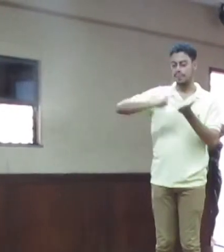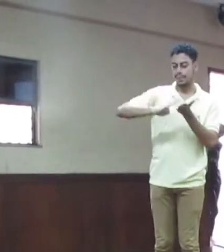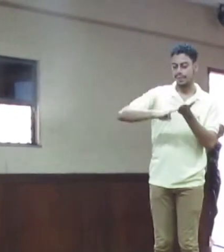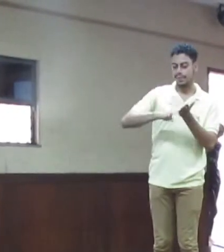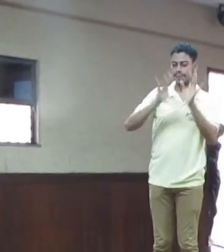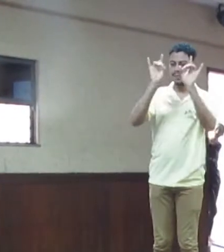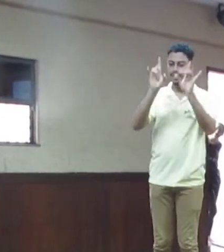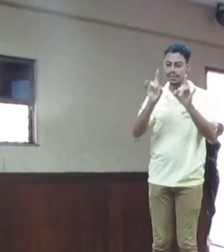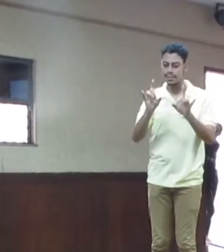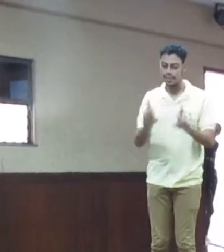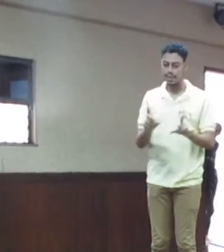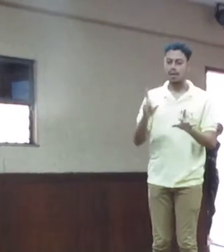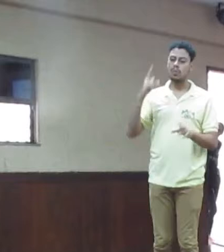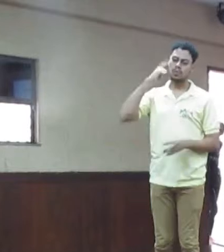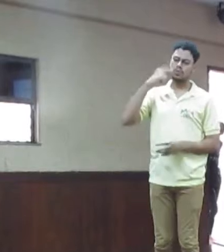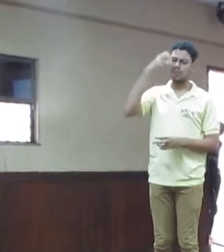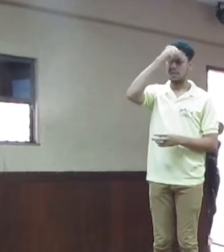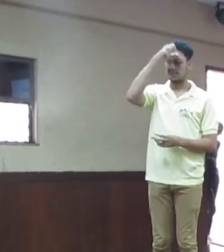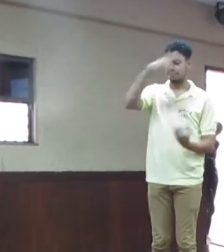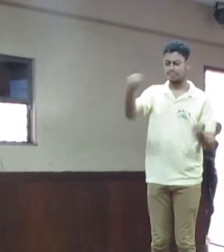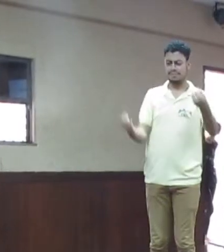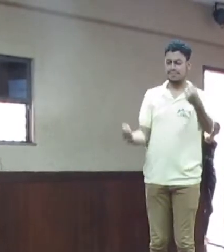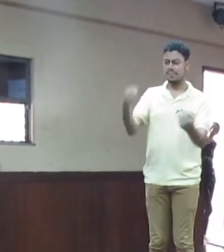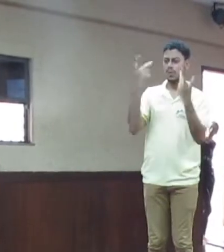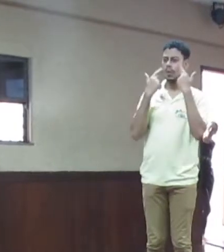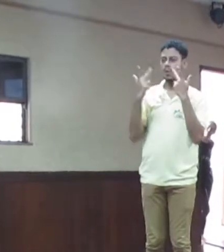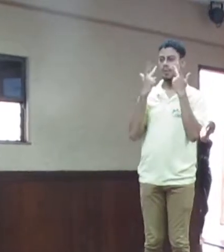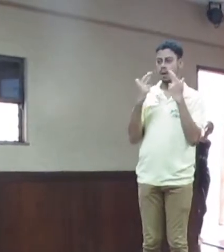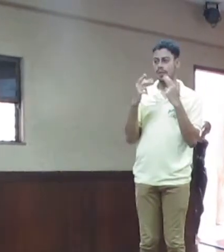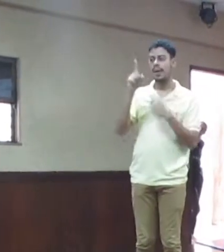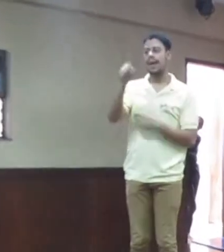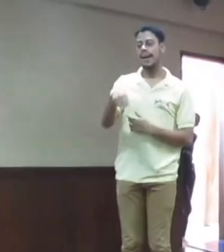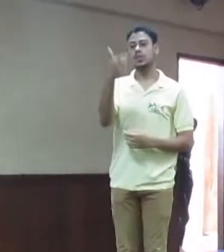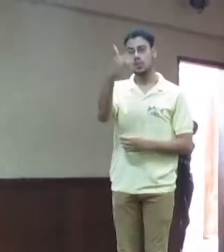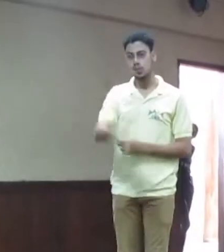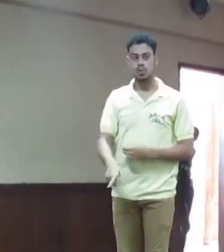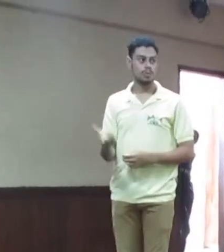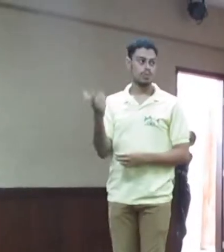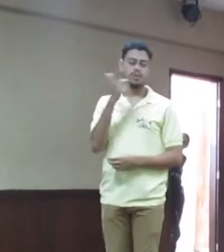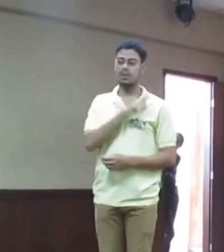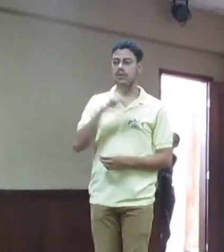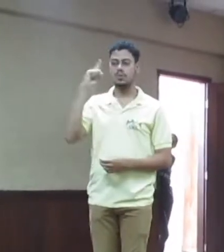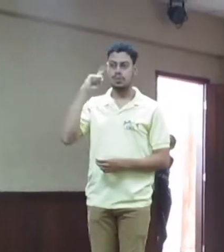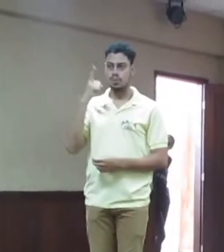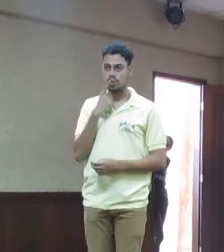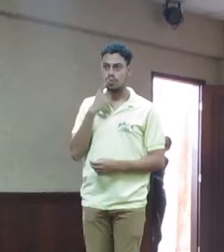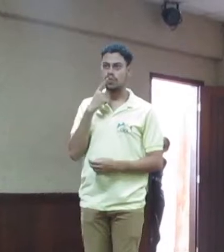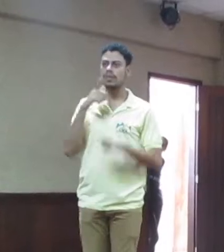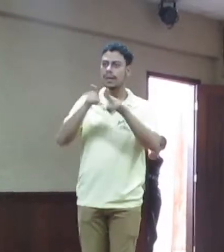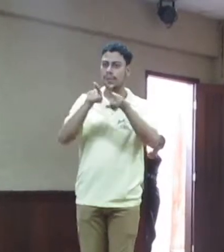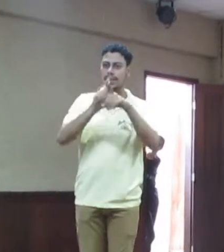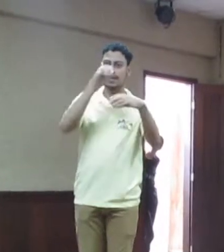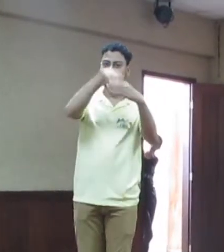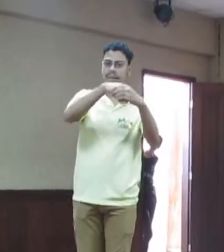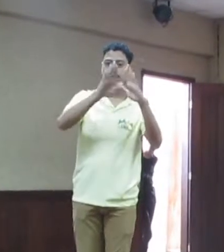né, para poder se fazer isso. Por isso é que hoje, por mais uma conquista do surdo, hoje nas escolas,